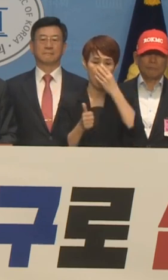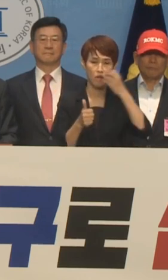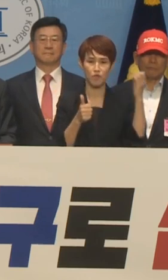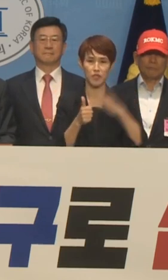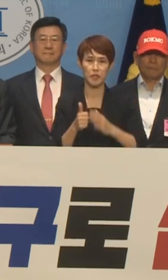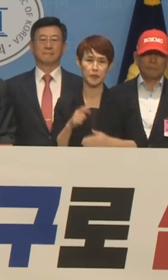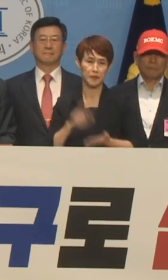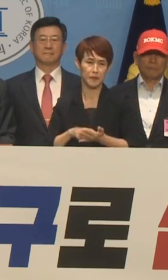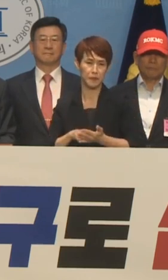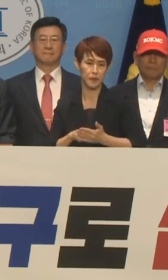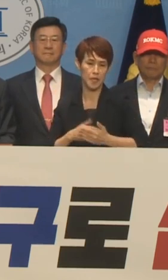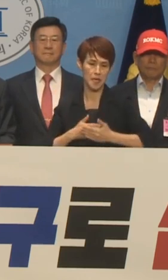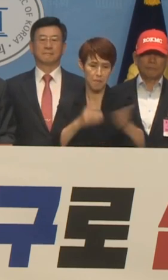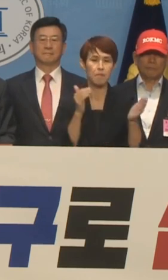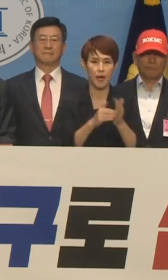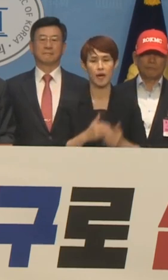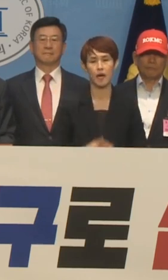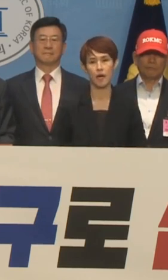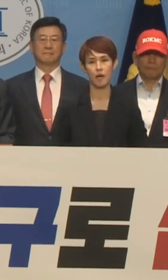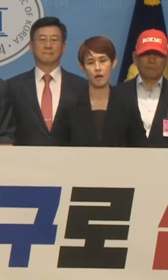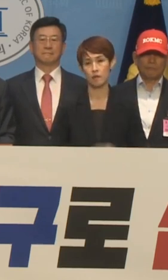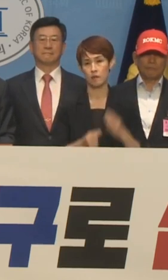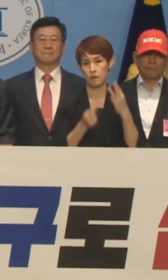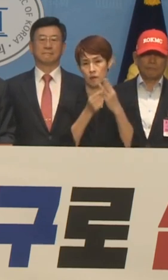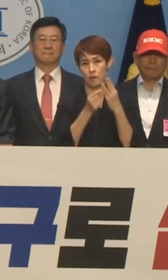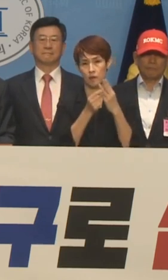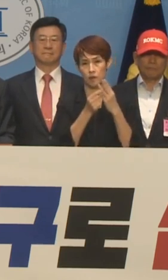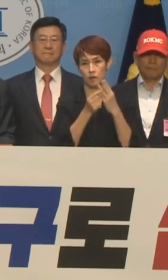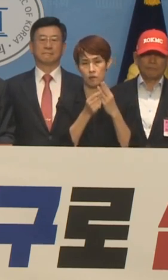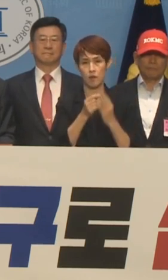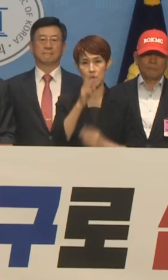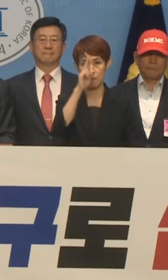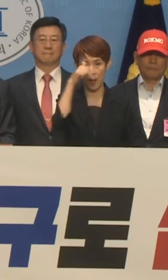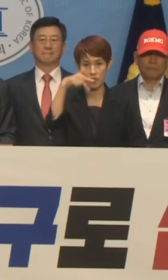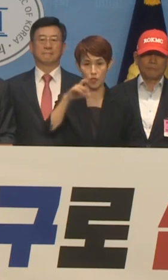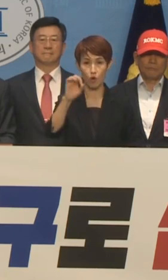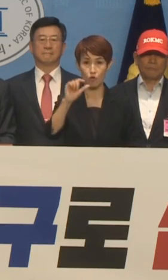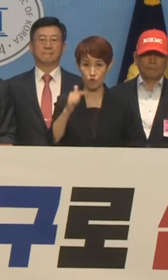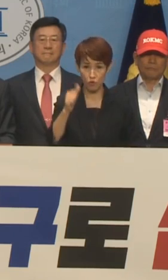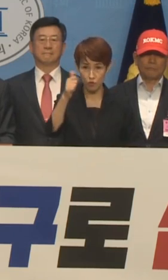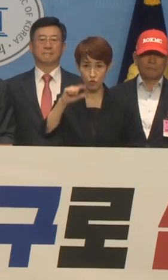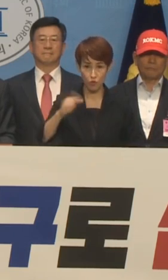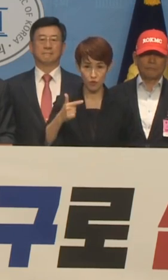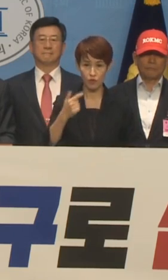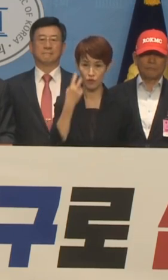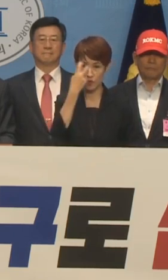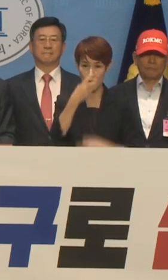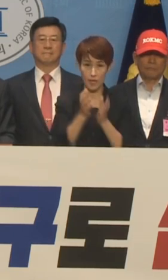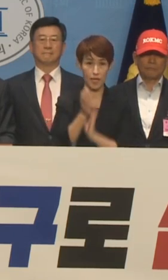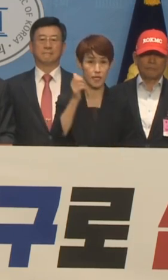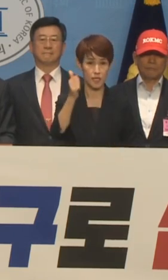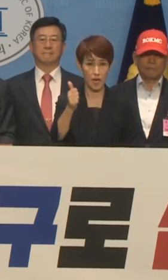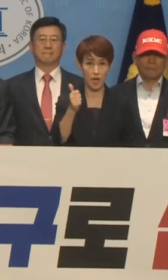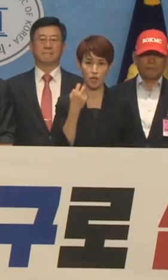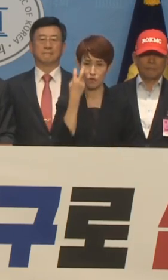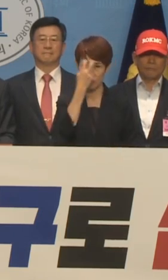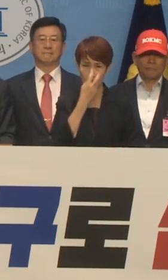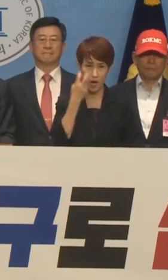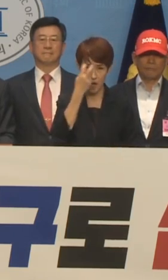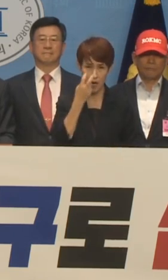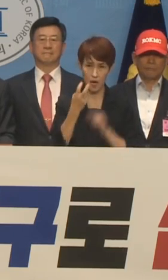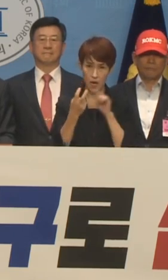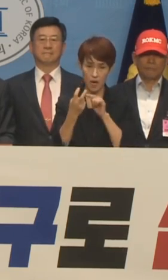졸속 개정했다. 셋째, 박정훈 전 해병대 수사단장의 수사